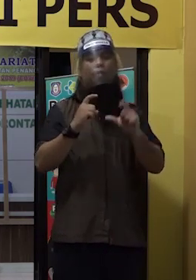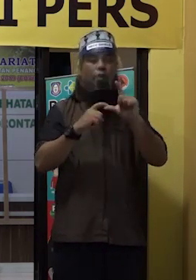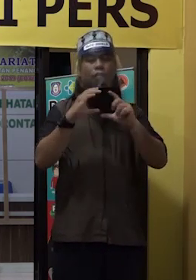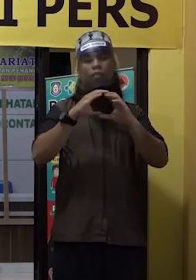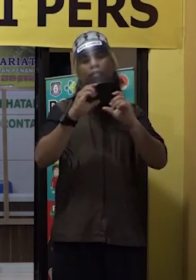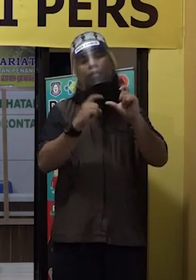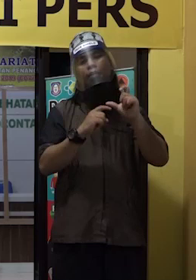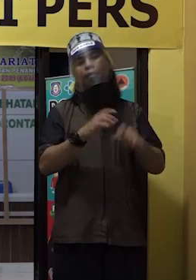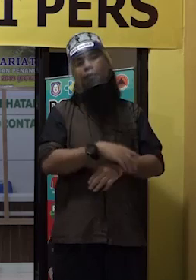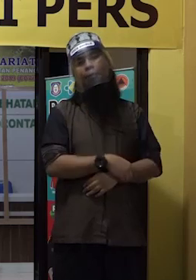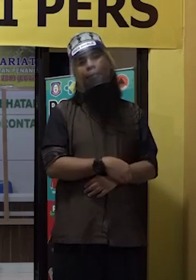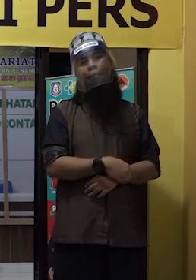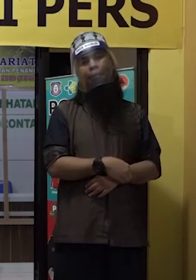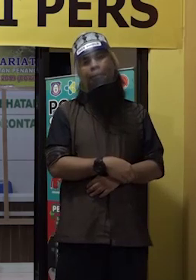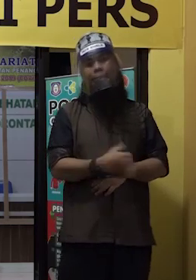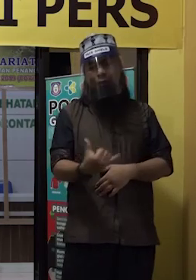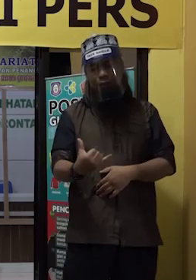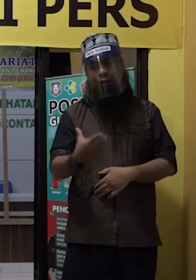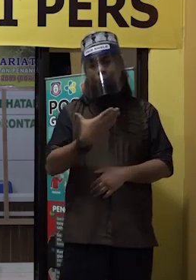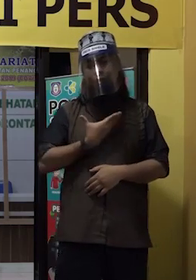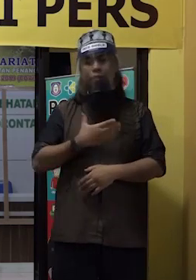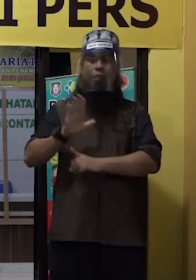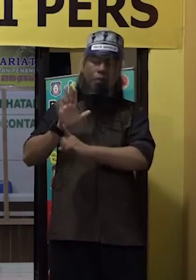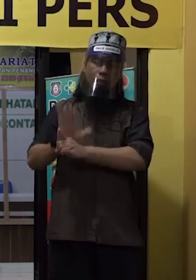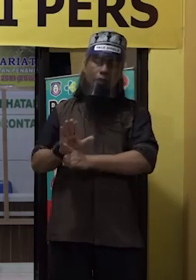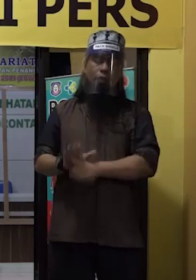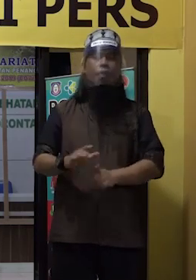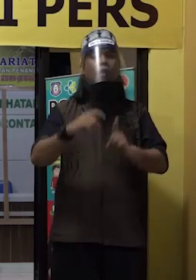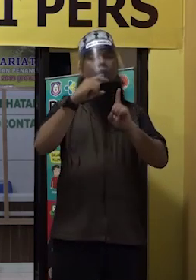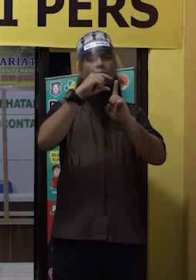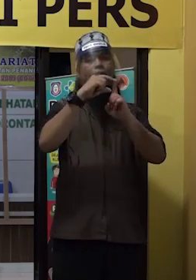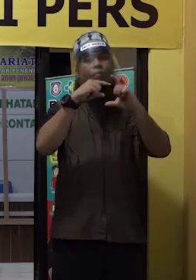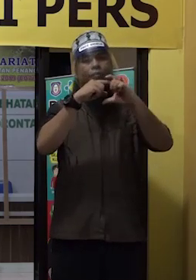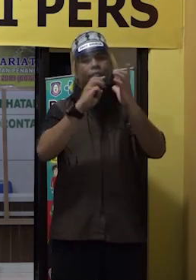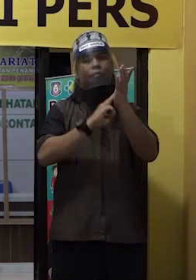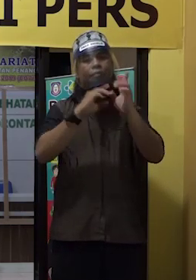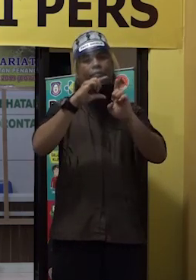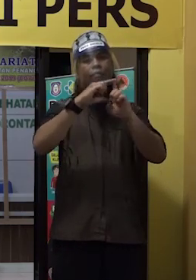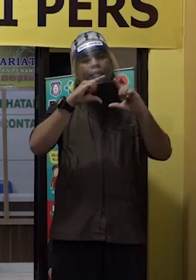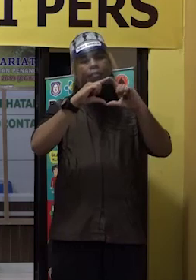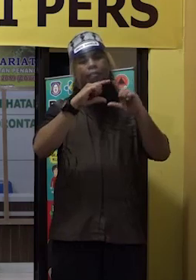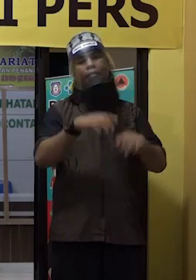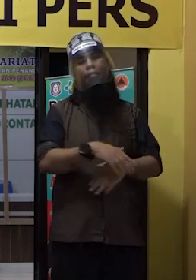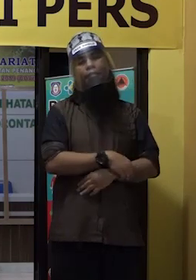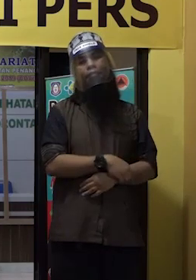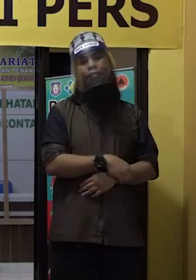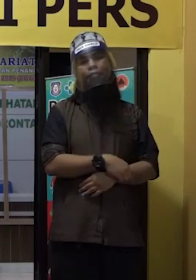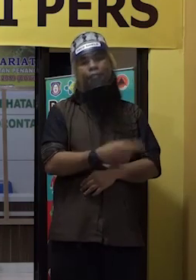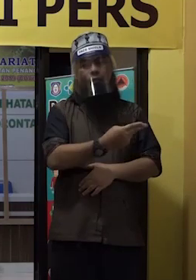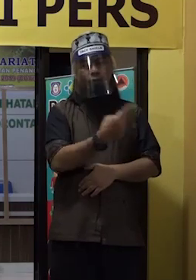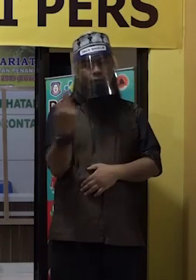Sementara persiapan ke karantina Pemda dengan hasil PCR-nya yang positif.